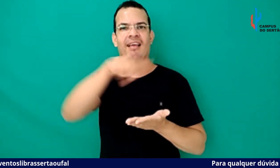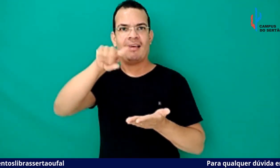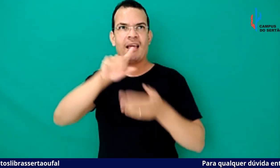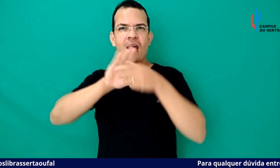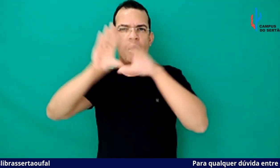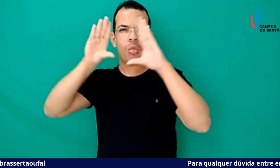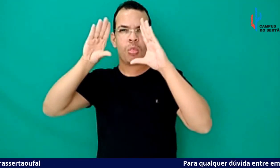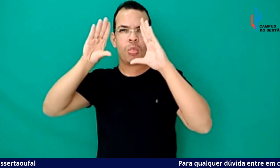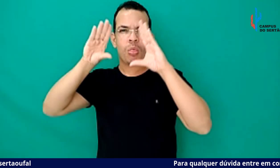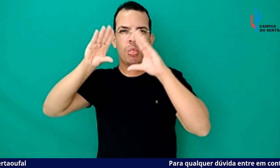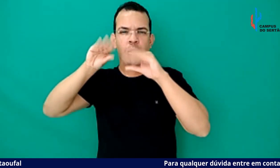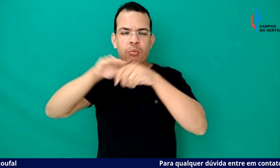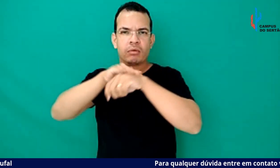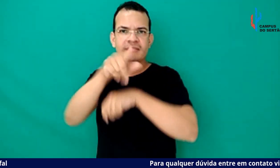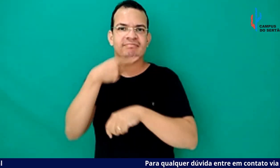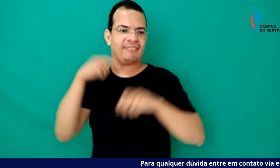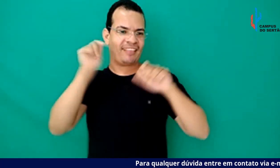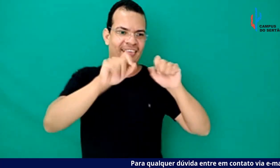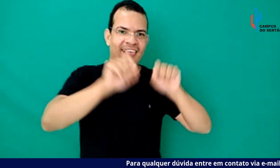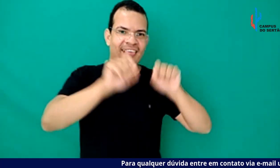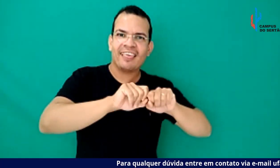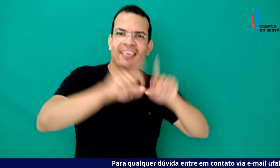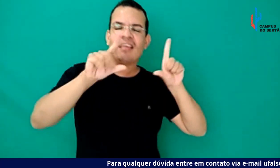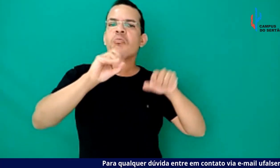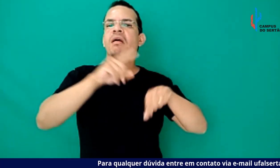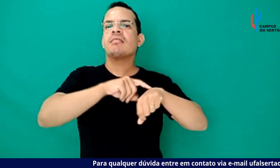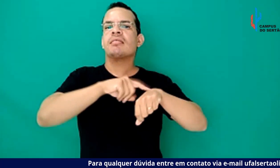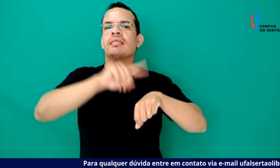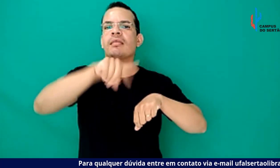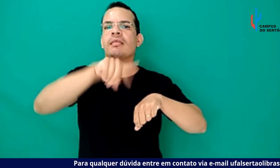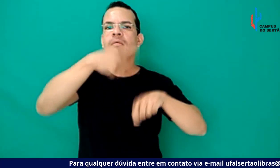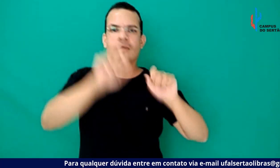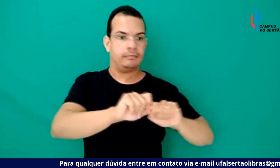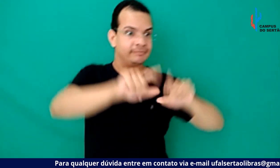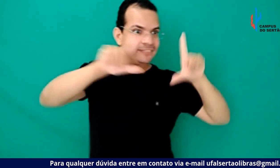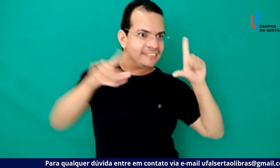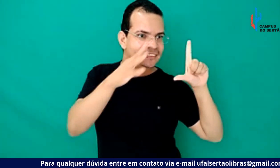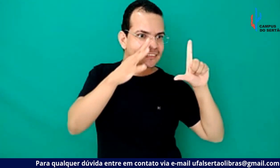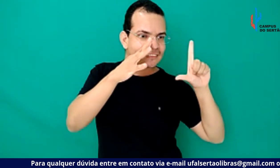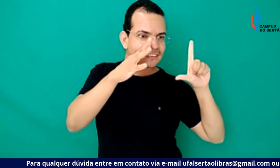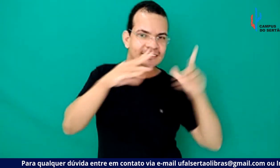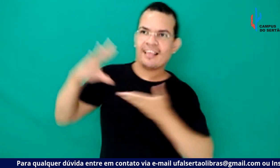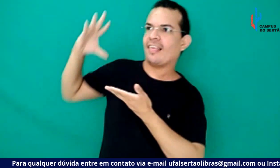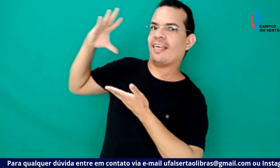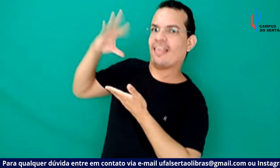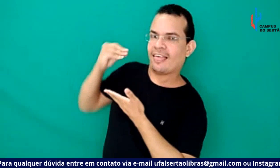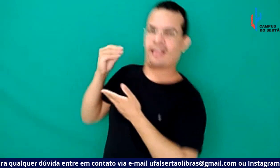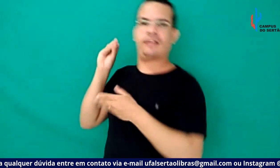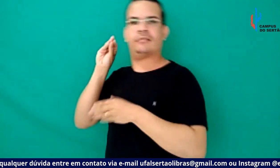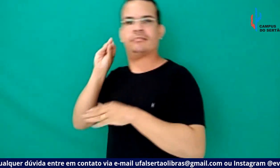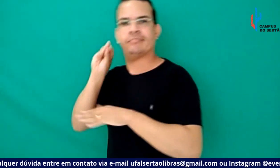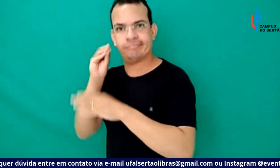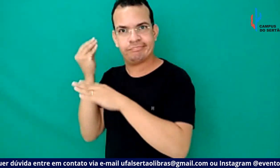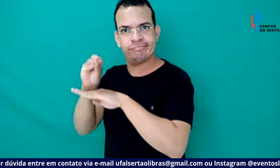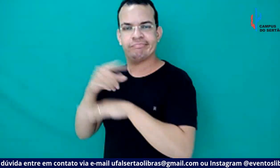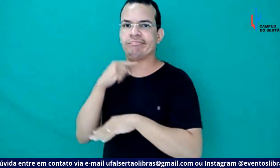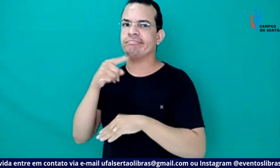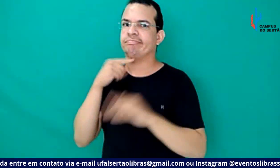então vocês poderão também assistir ela à noite, tá? Talvez em um outro momento no